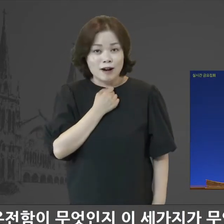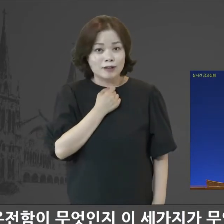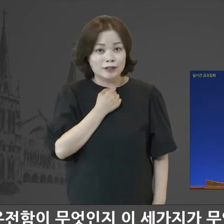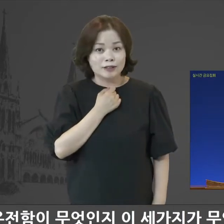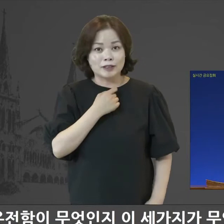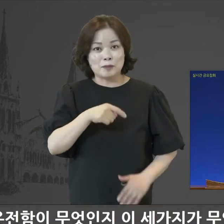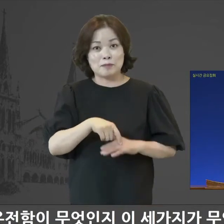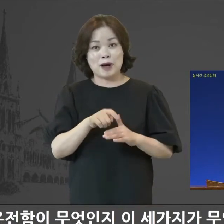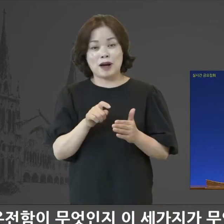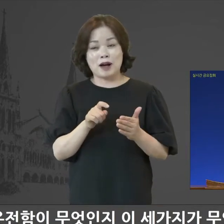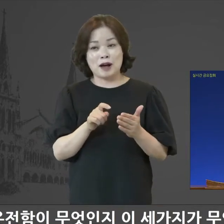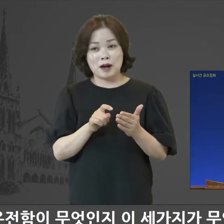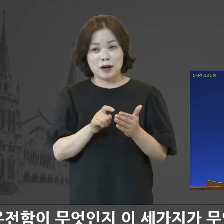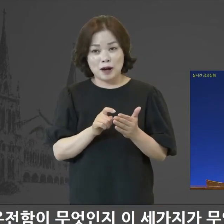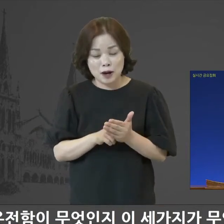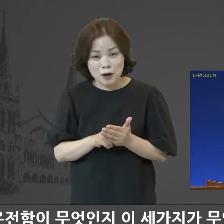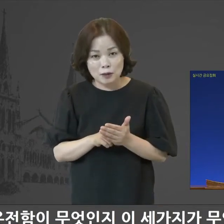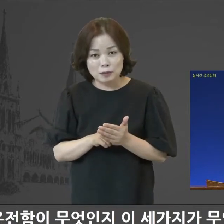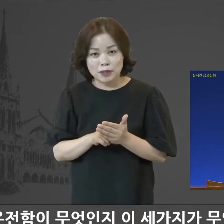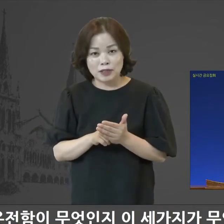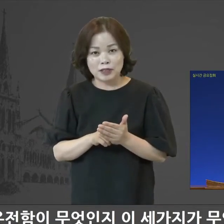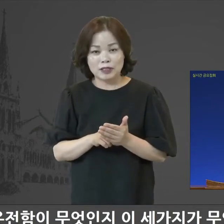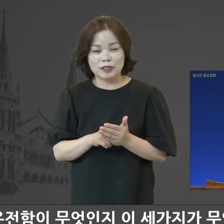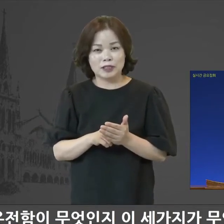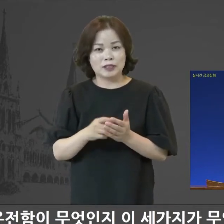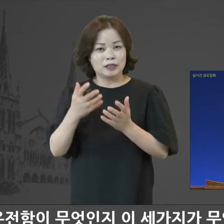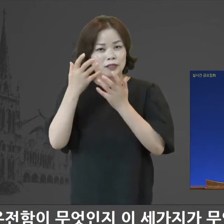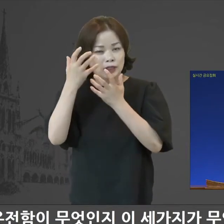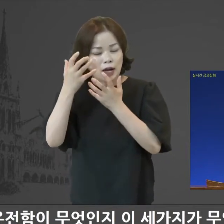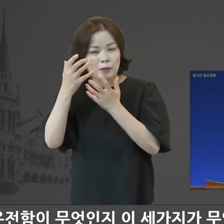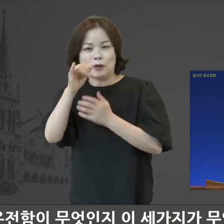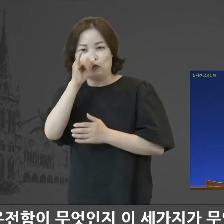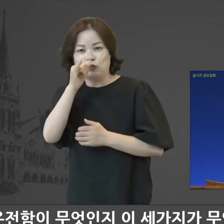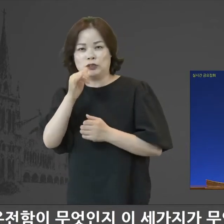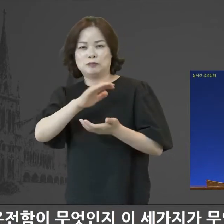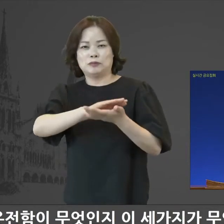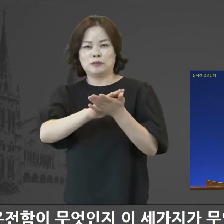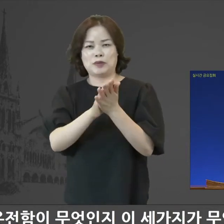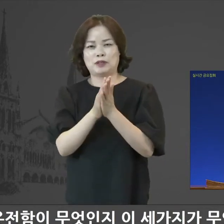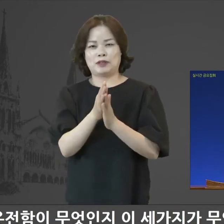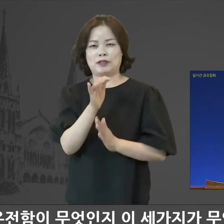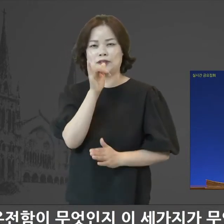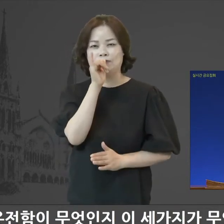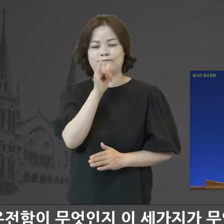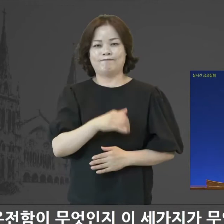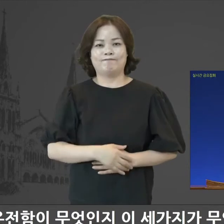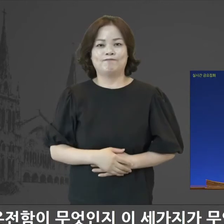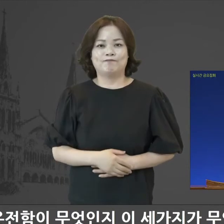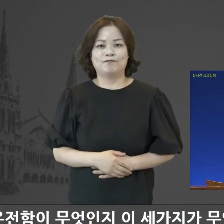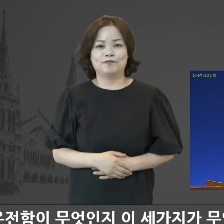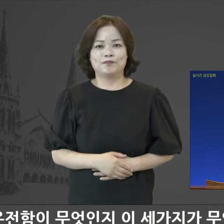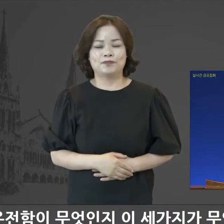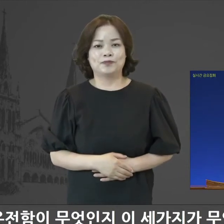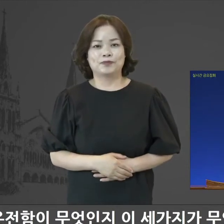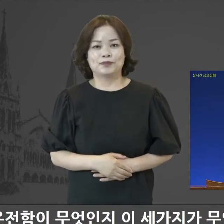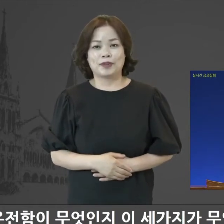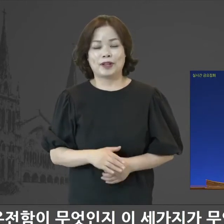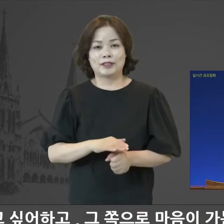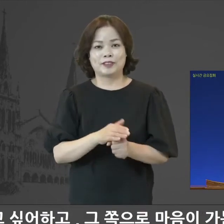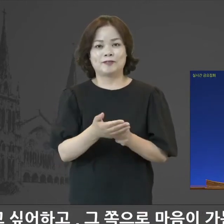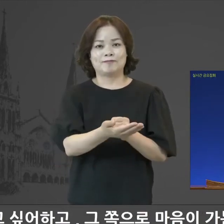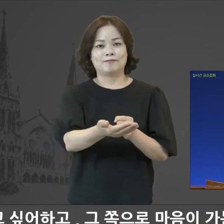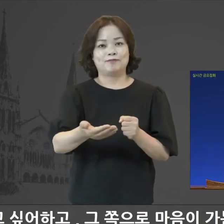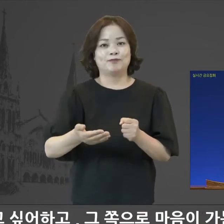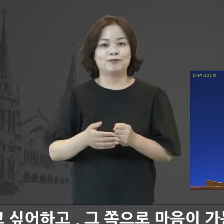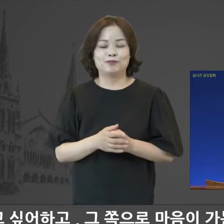쪽으로 마음이 이렇게 땡겨져가는 이런 변화가 나타나게 되어 있다는 겁니다. 그래서 사랑하는